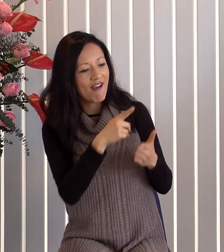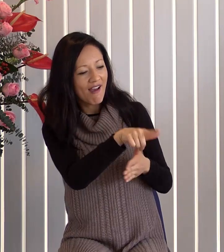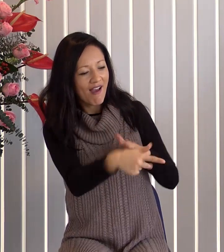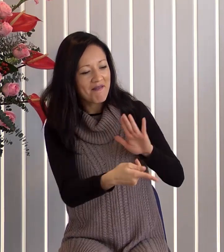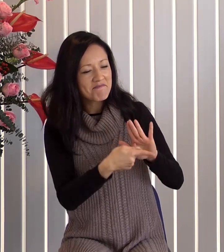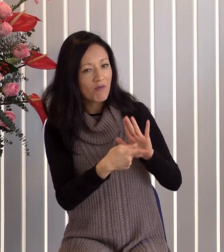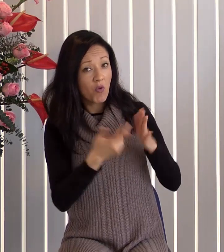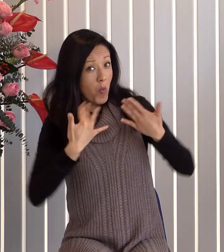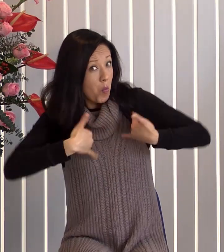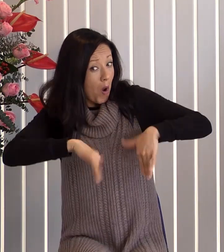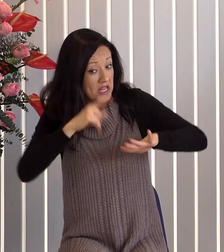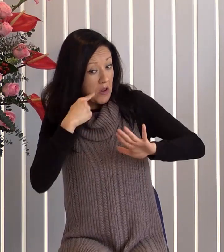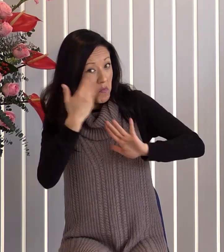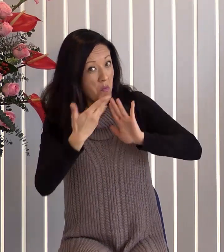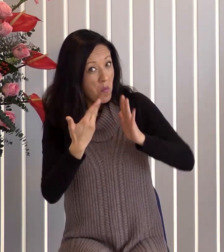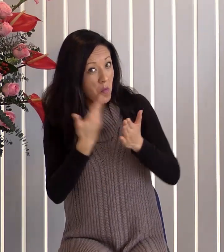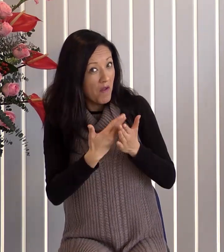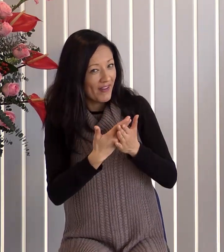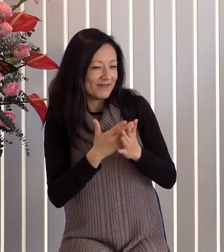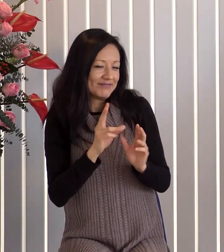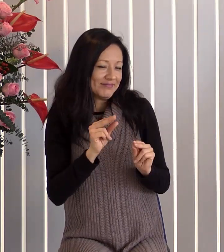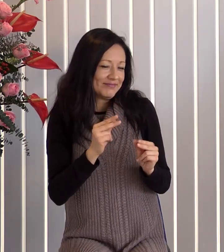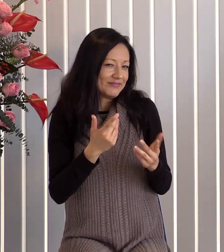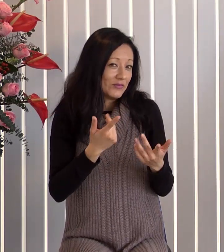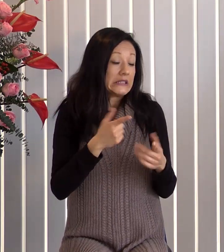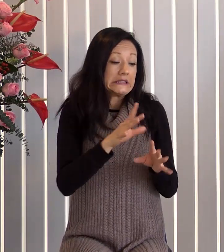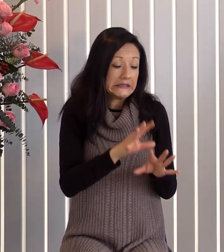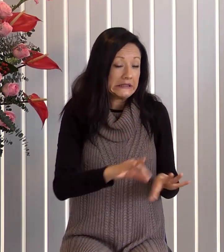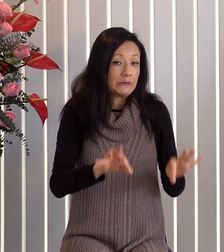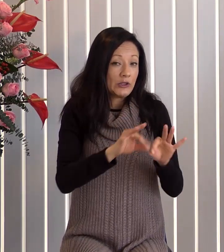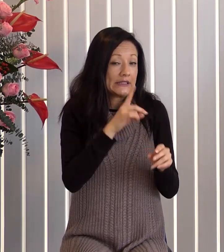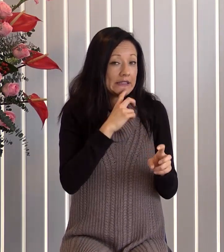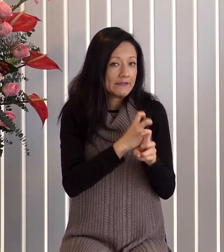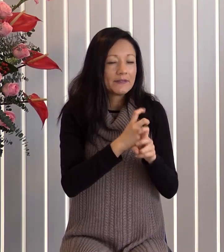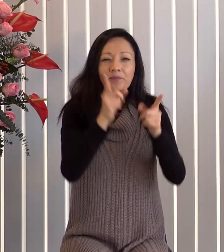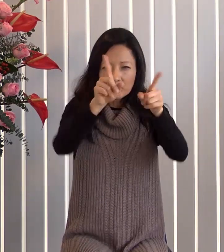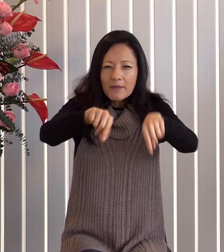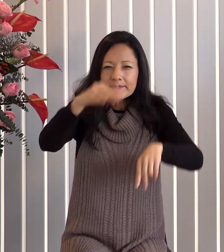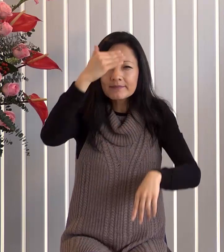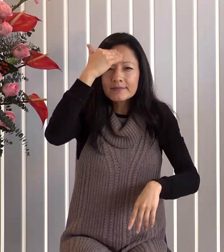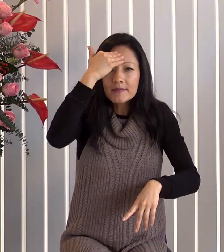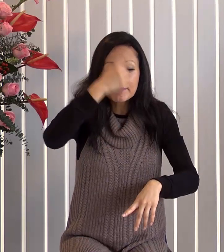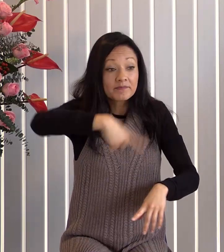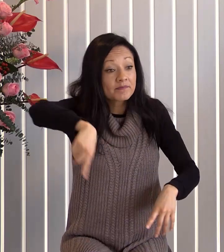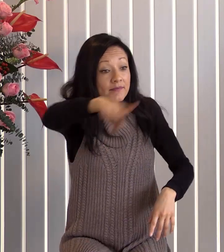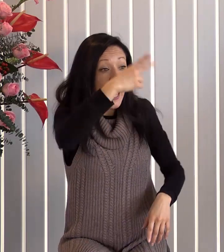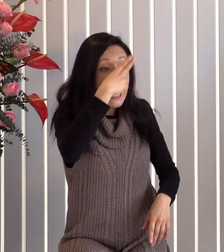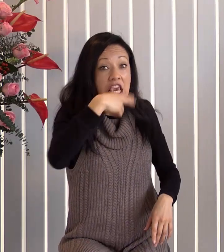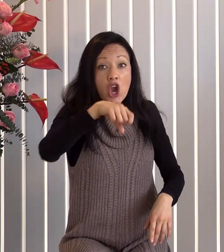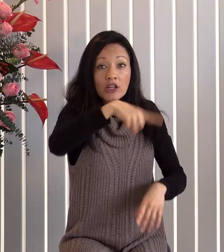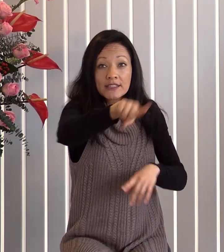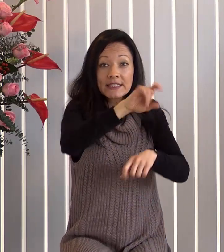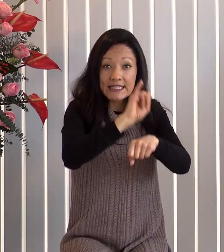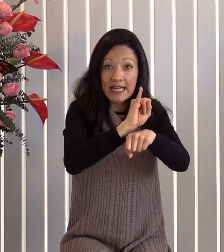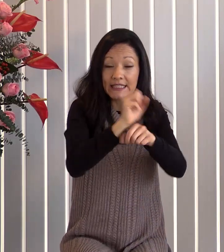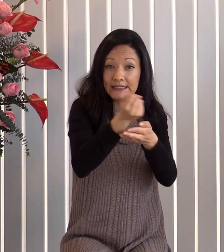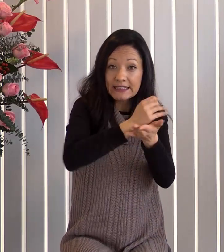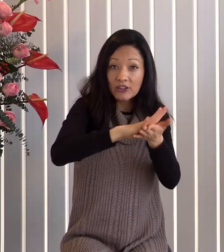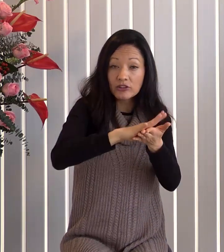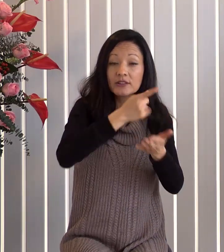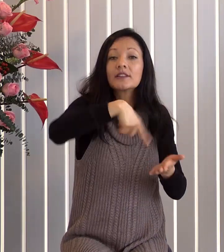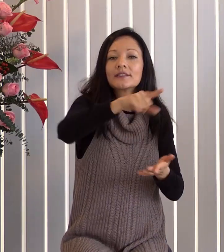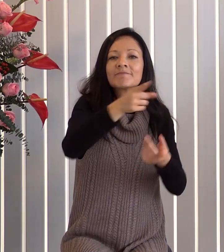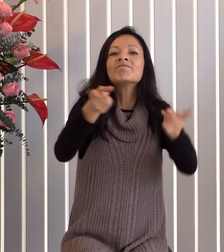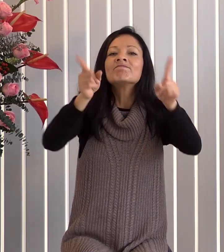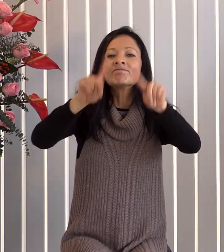Y sépalo, los santos van a ser probados. Los santos estamos, y ojo, digo santos, estamos,